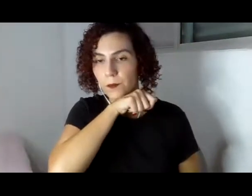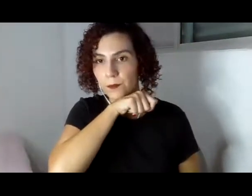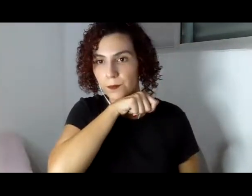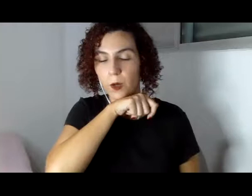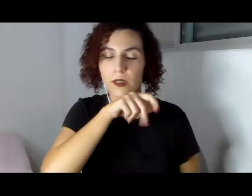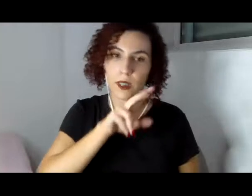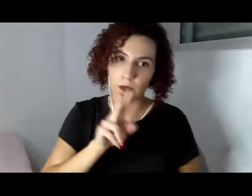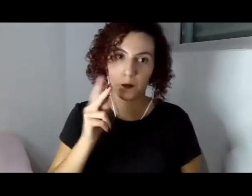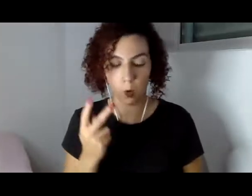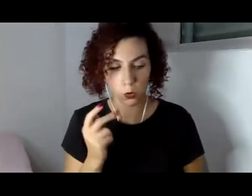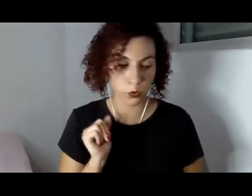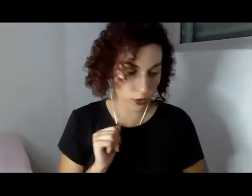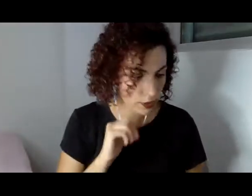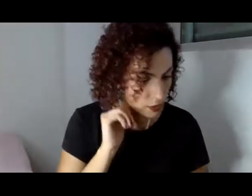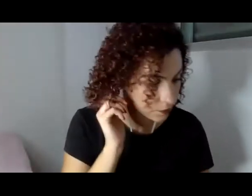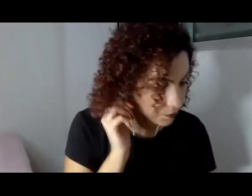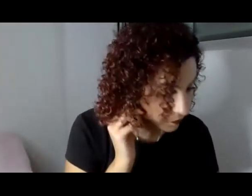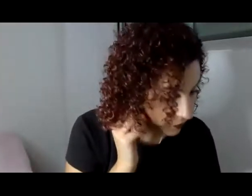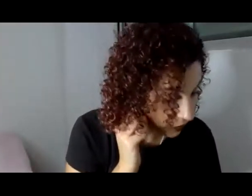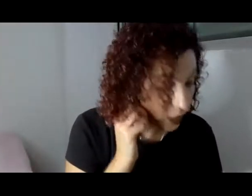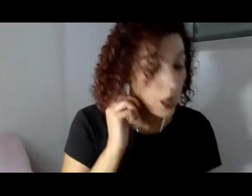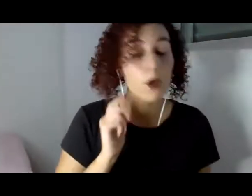Tá? Pode ser os dois.